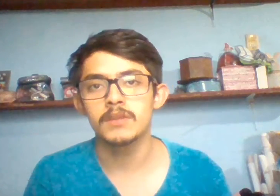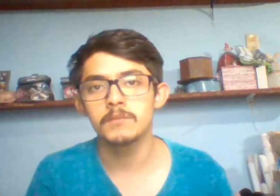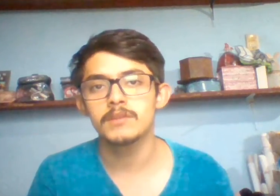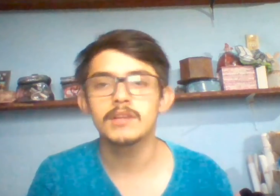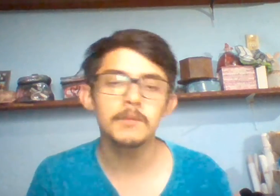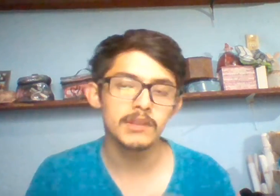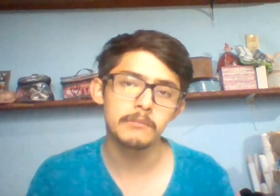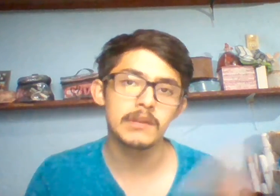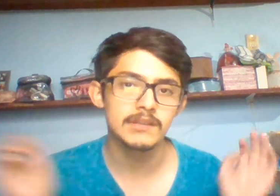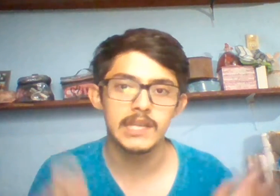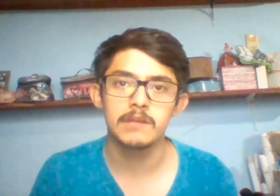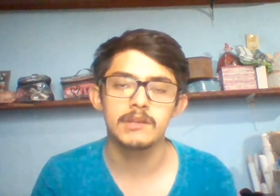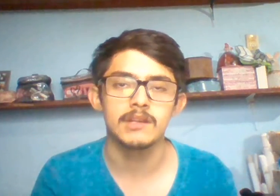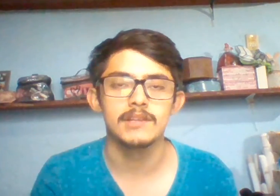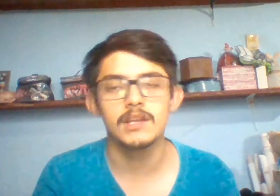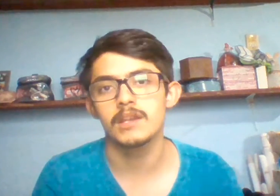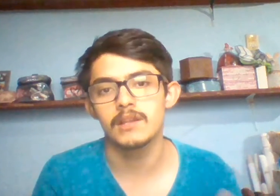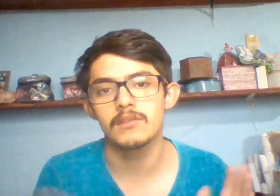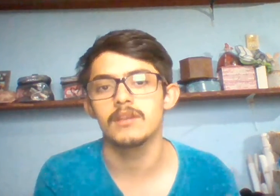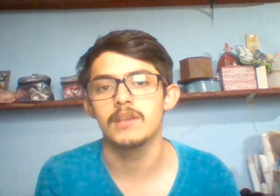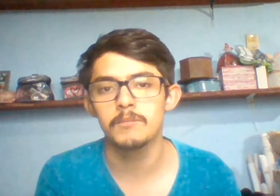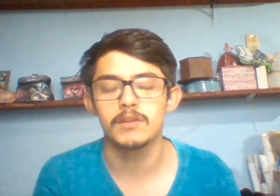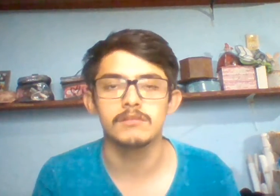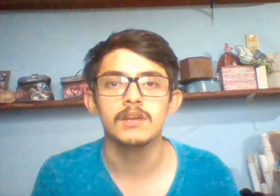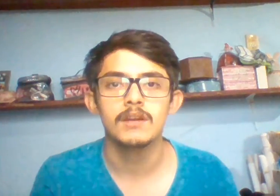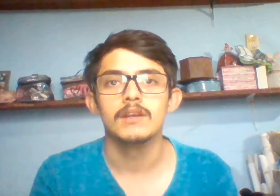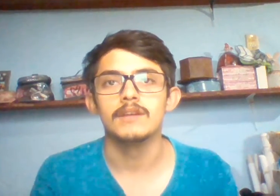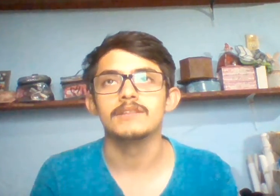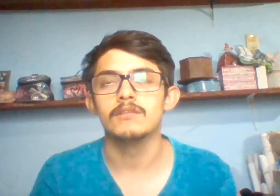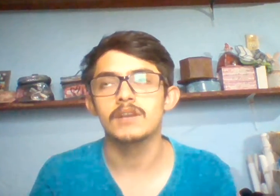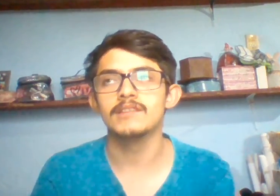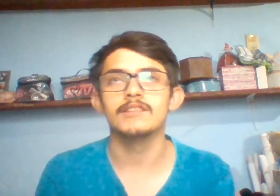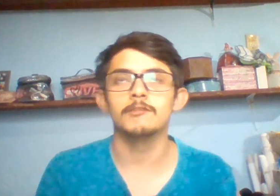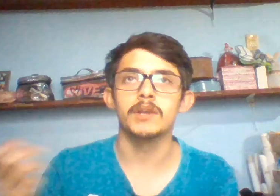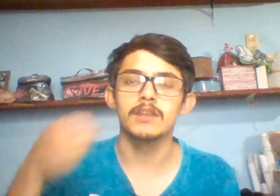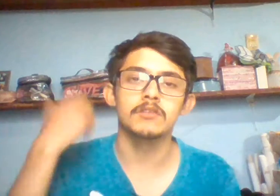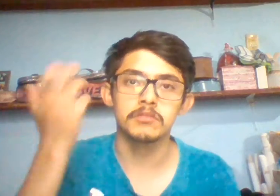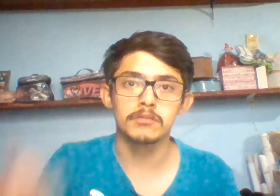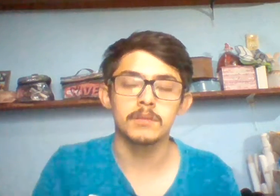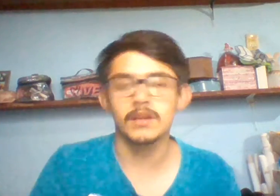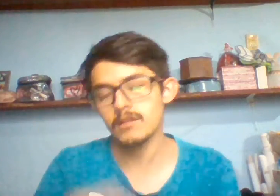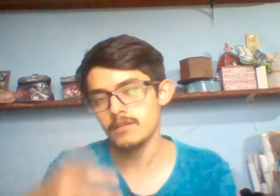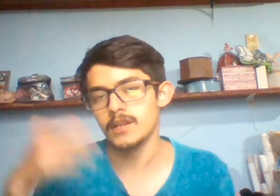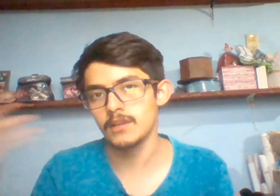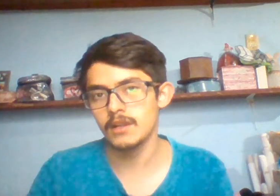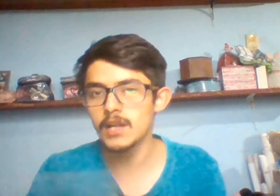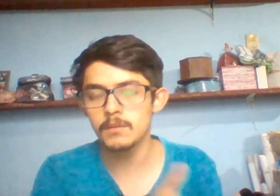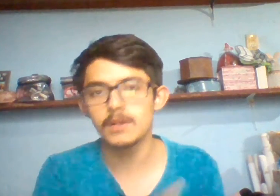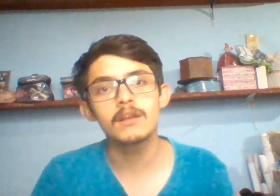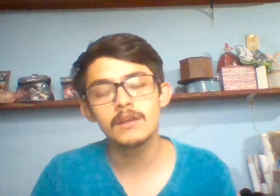podemos decir, ponle este cable que sea y ya, pero lo que hace es perder conductividad del cable,